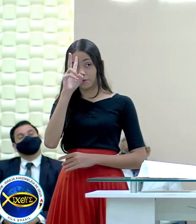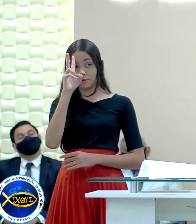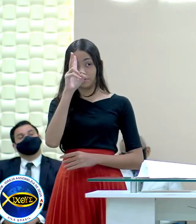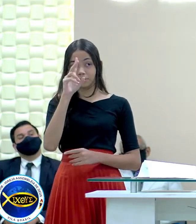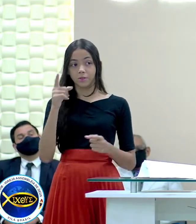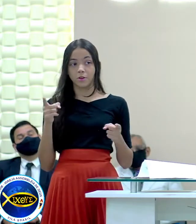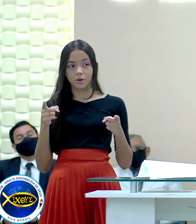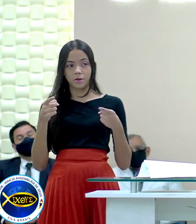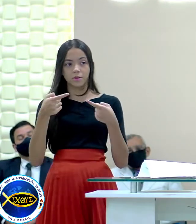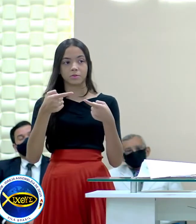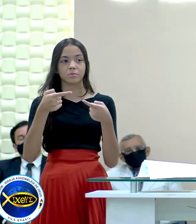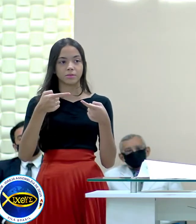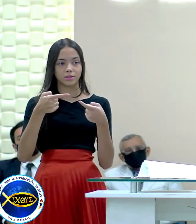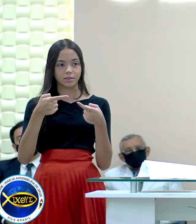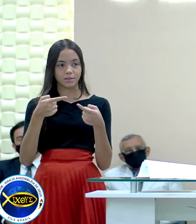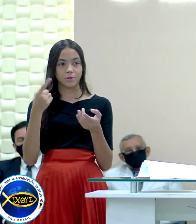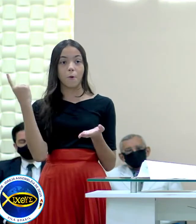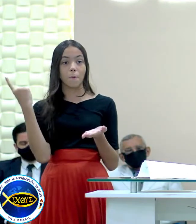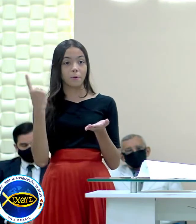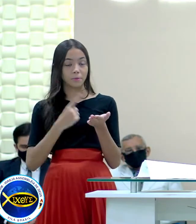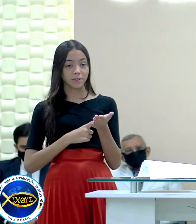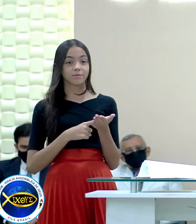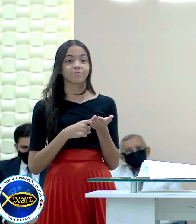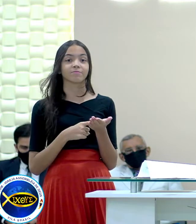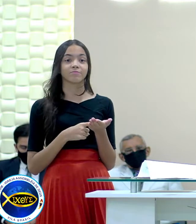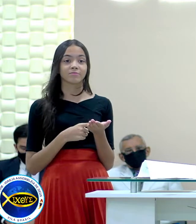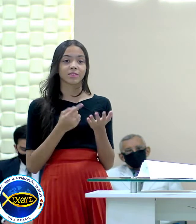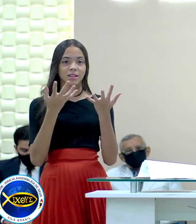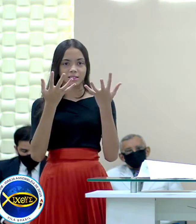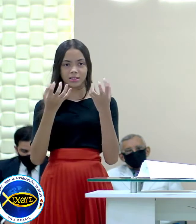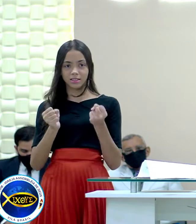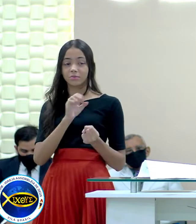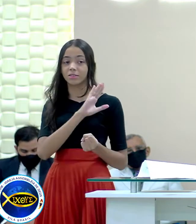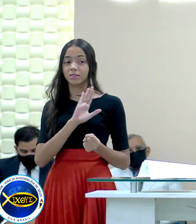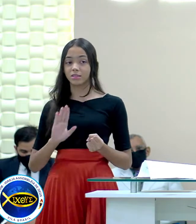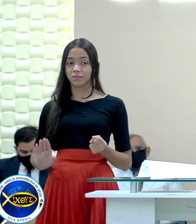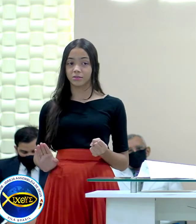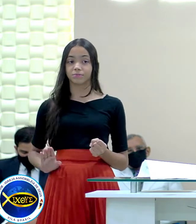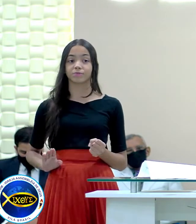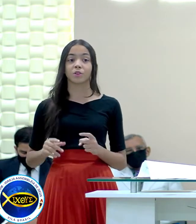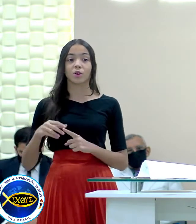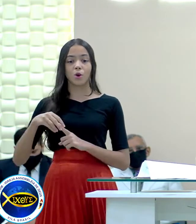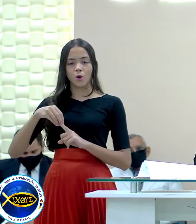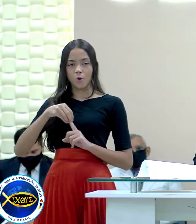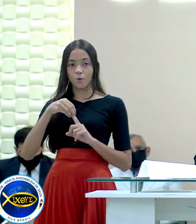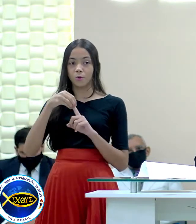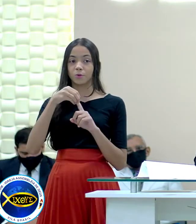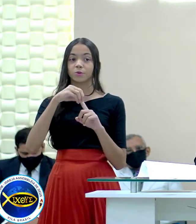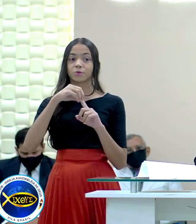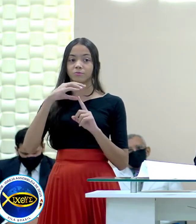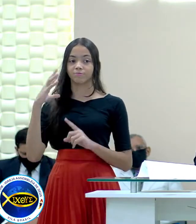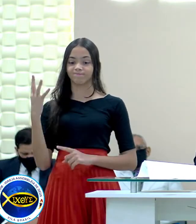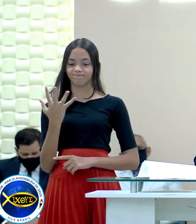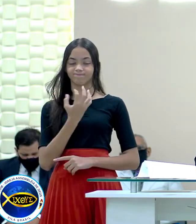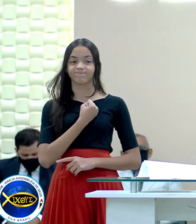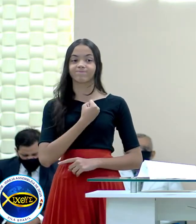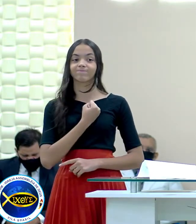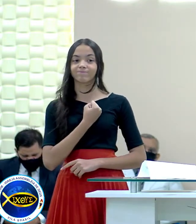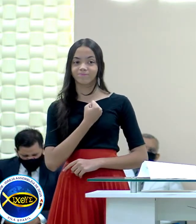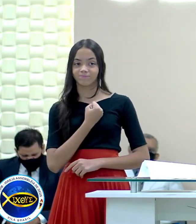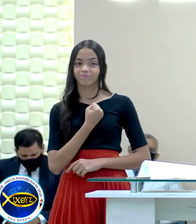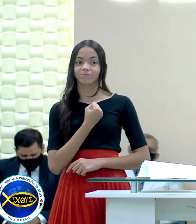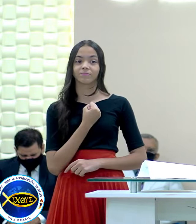nós firmamos quando nós aceitamos a Cristo como único e suficiente Salvador. E